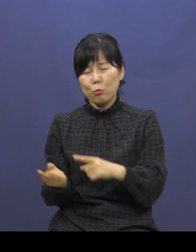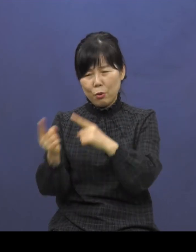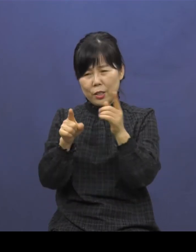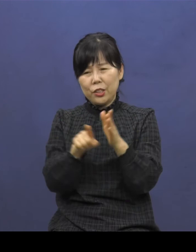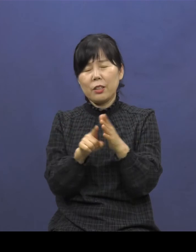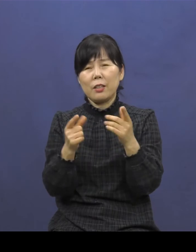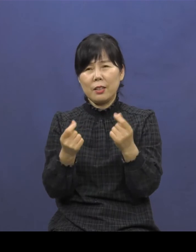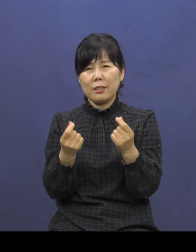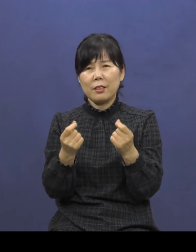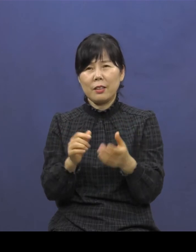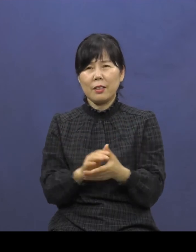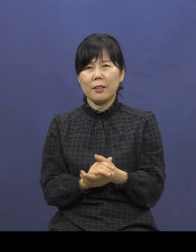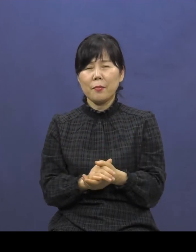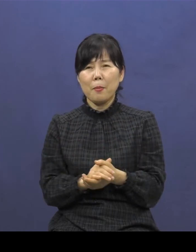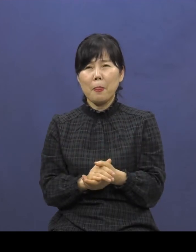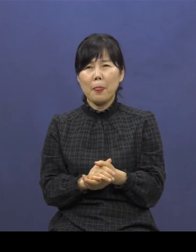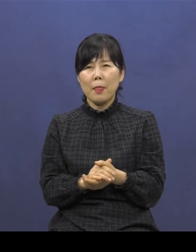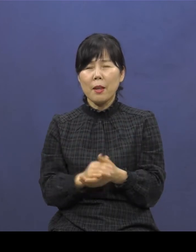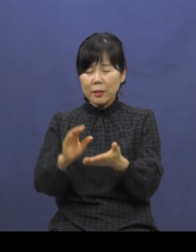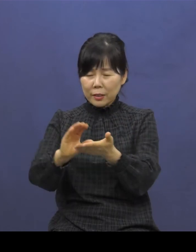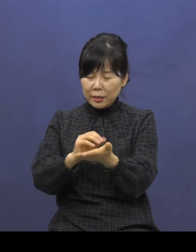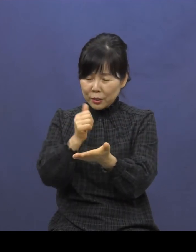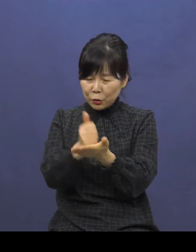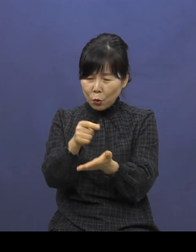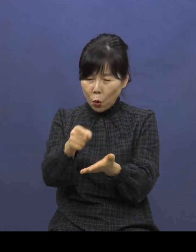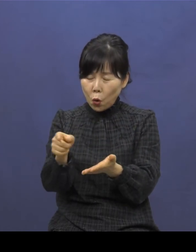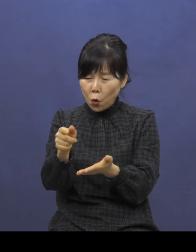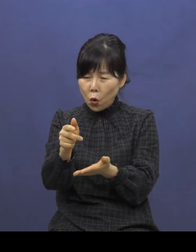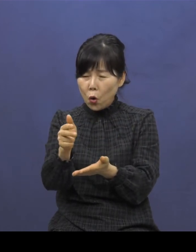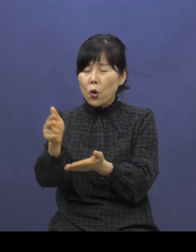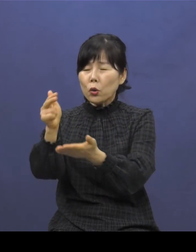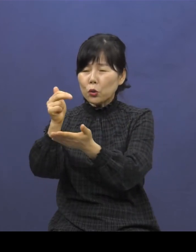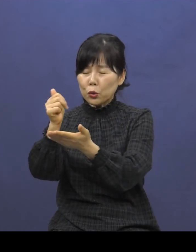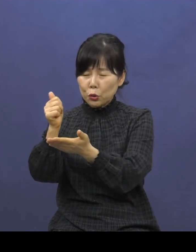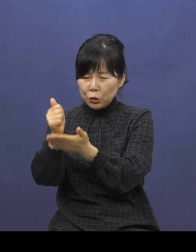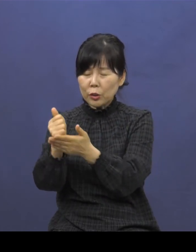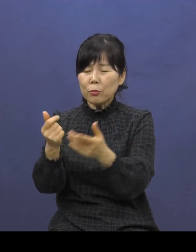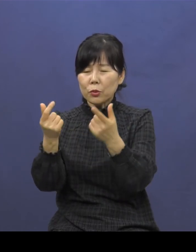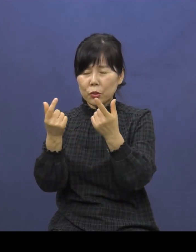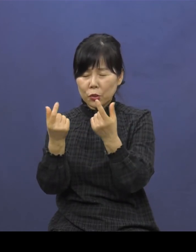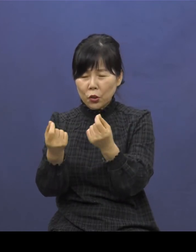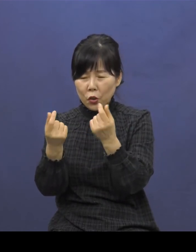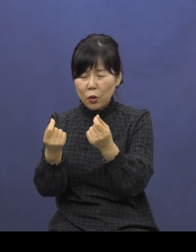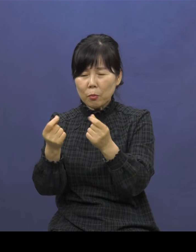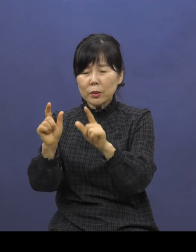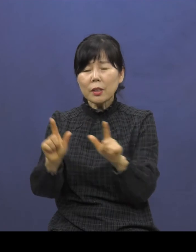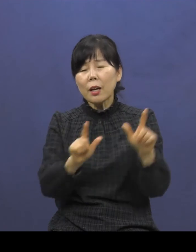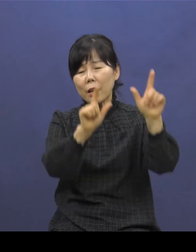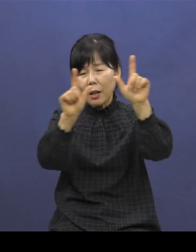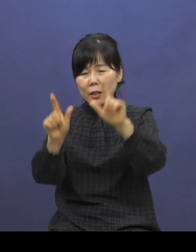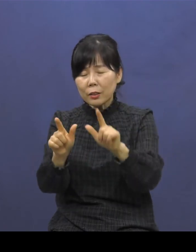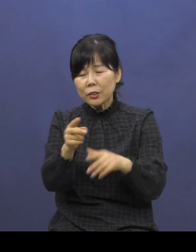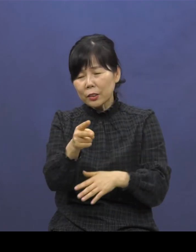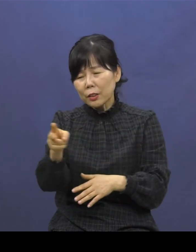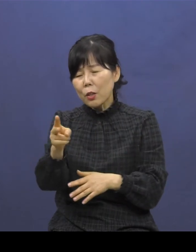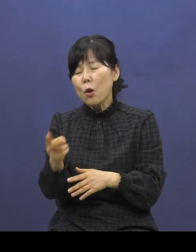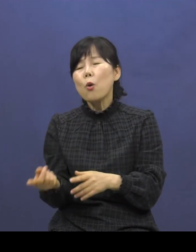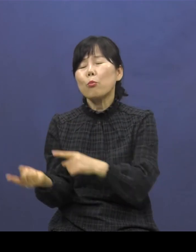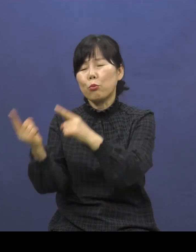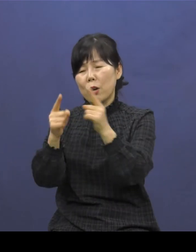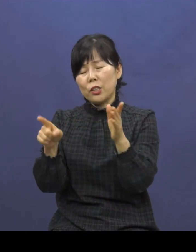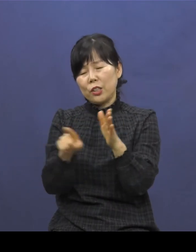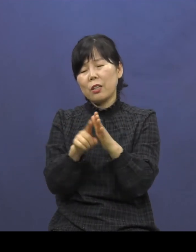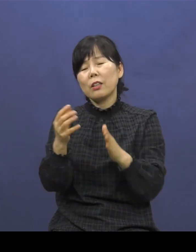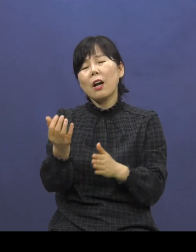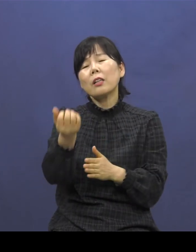제자 아닙니까? 그런데 여러분, 정말 그리스도 우리 주님처럼 살아가는 모습의 가장 중요한 것이 바로 뭐냐? 부활신앙을